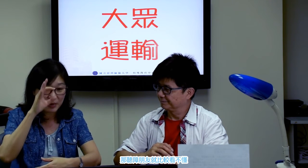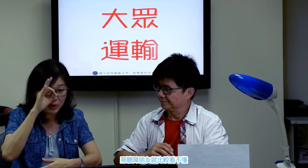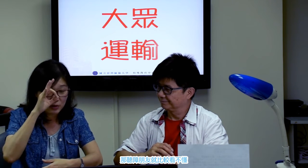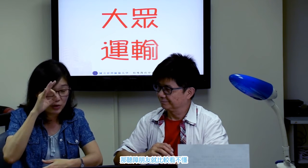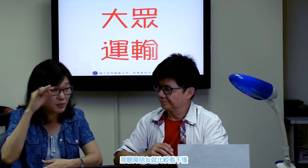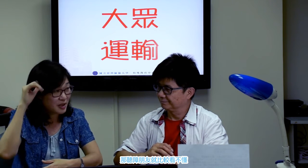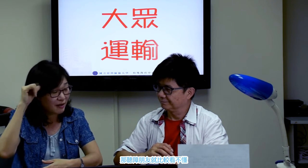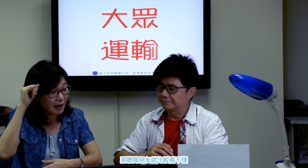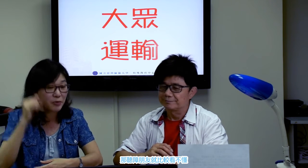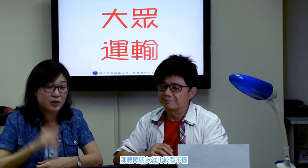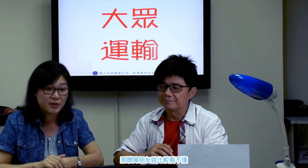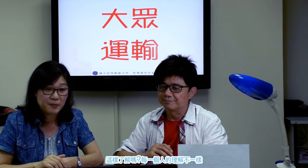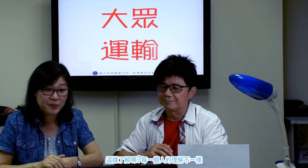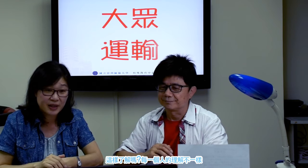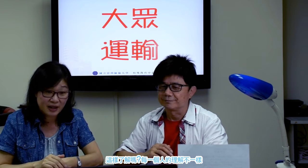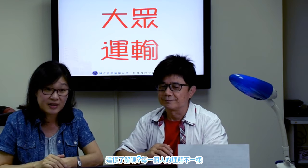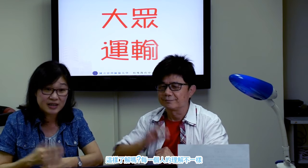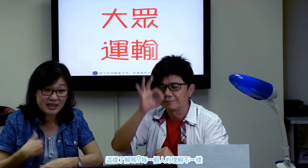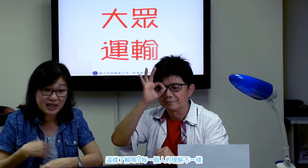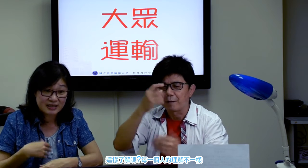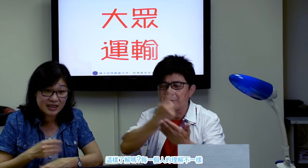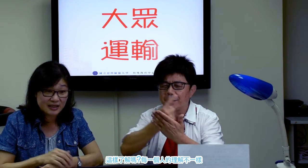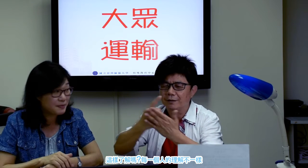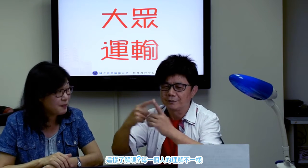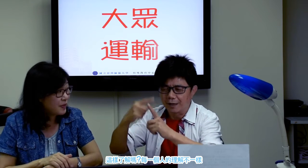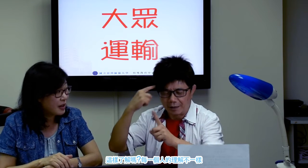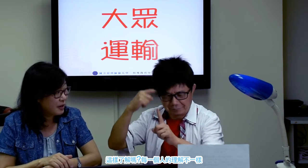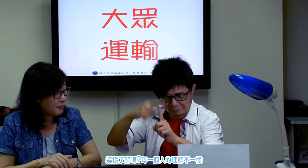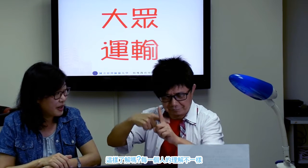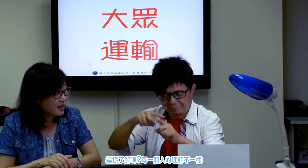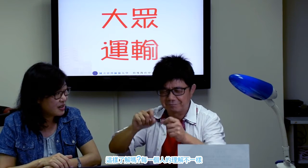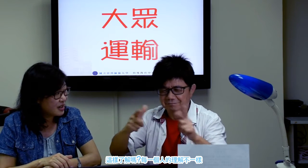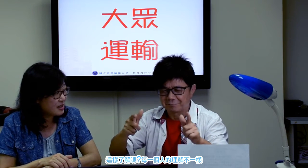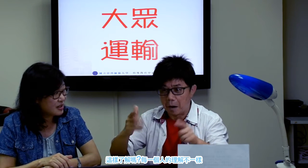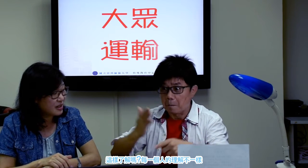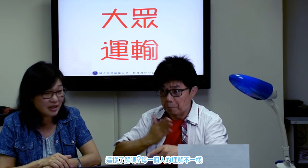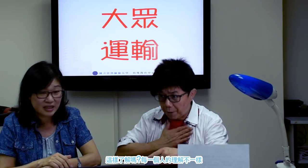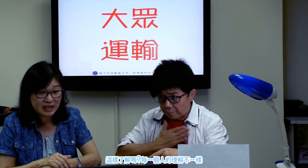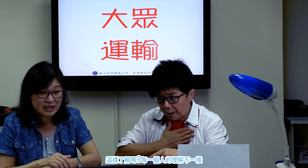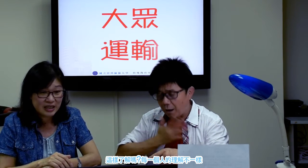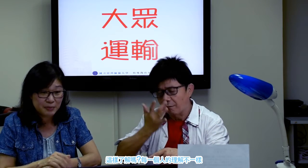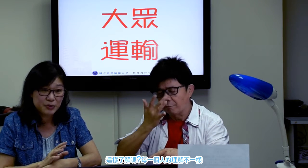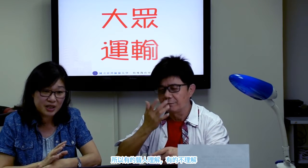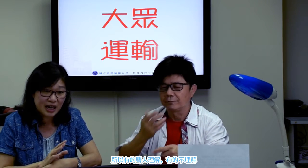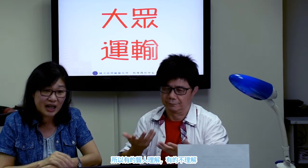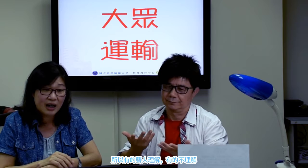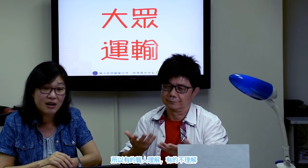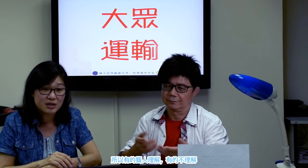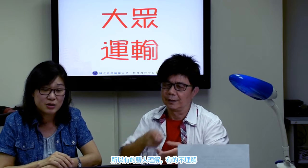友就比较看不懂，好，这样了解啊、哦。每一个人的理解不一样，所以有